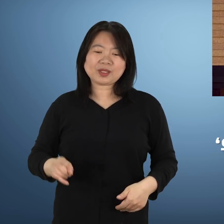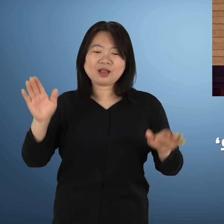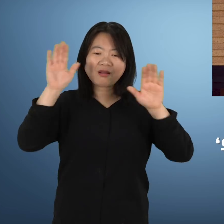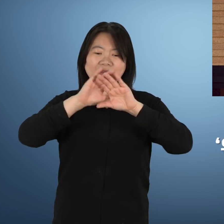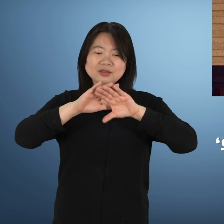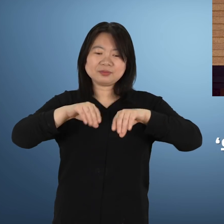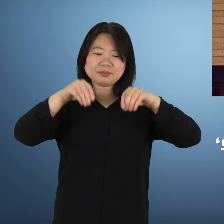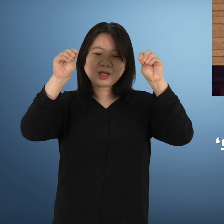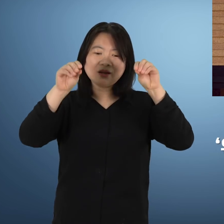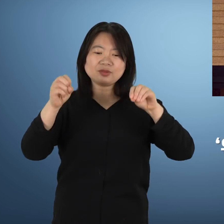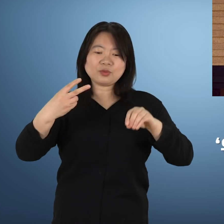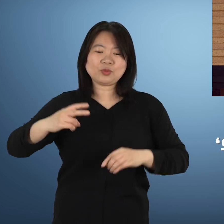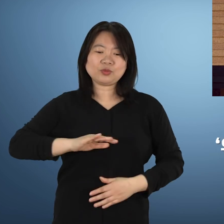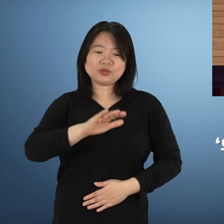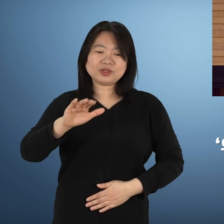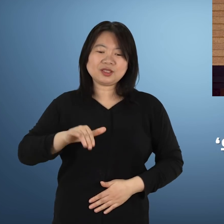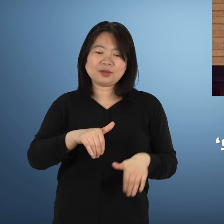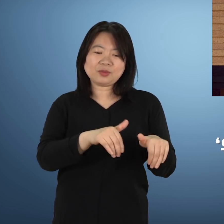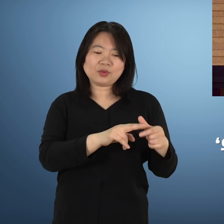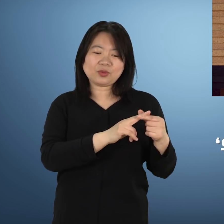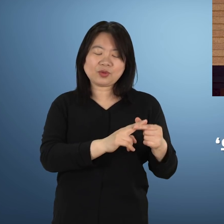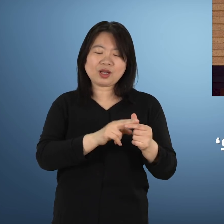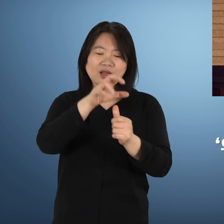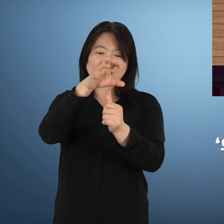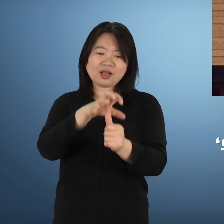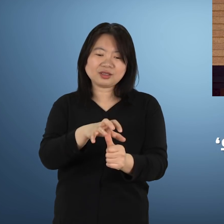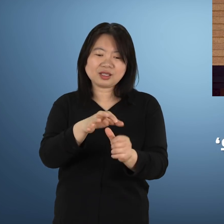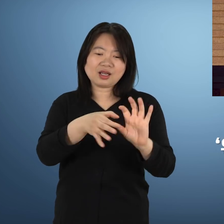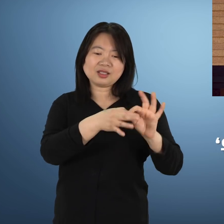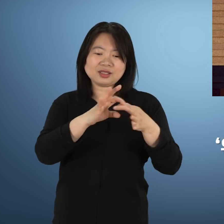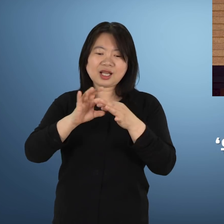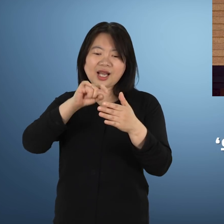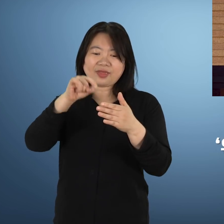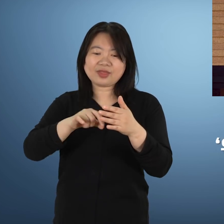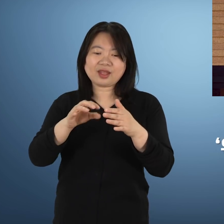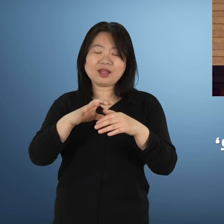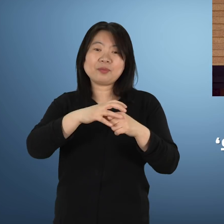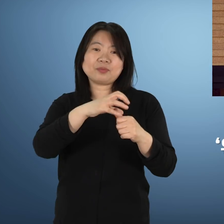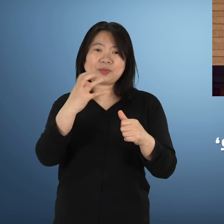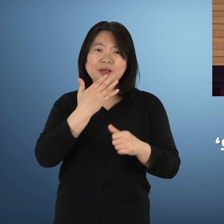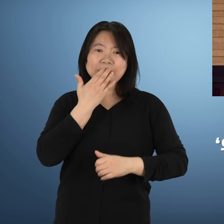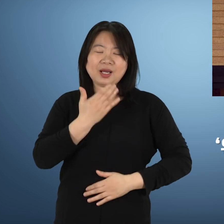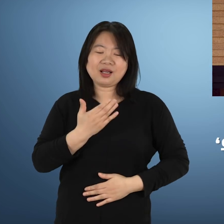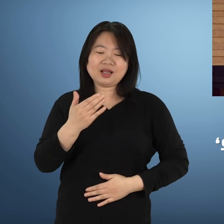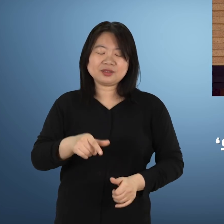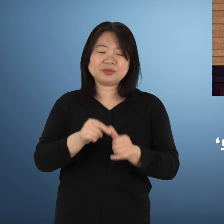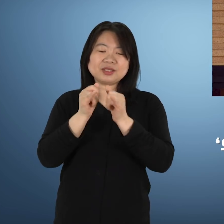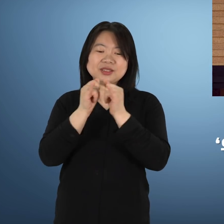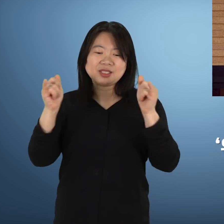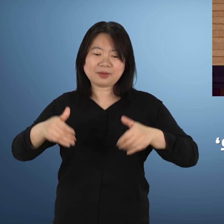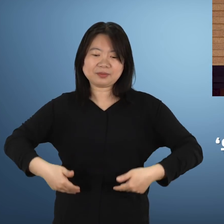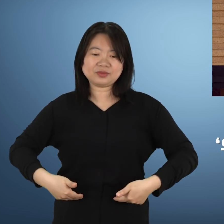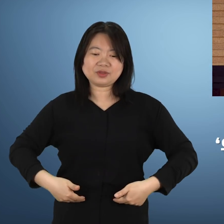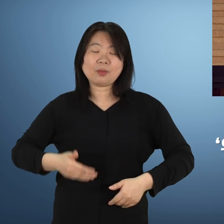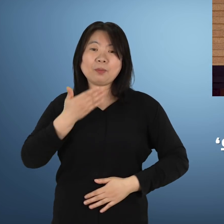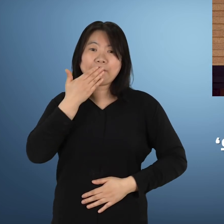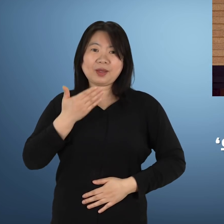어둠을 흩어내고 우리를 이 포로와 억압의 사슬에서 풀어낼 그 메시아가 있어야